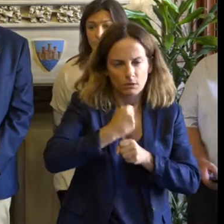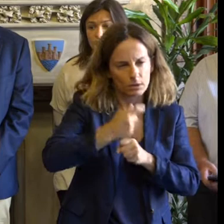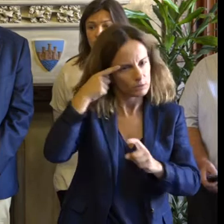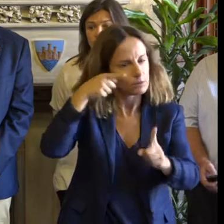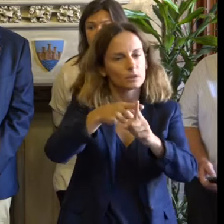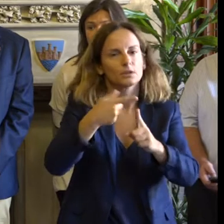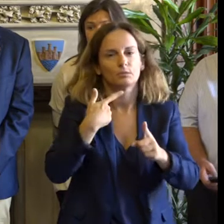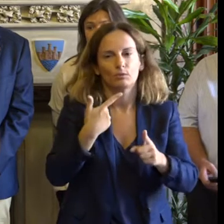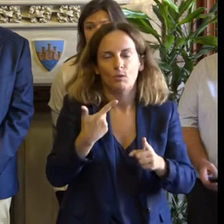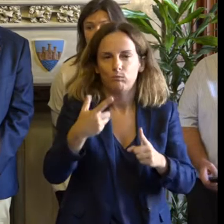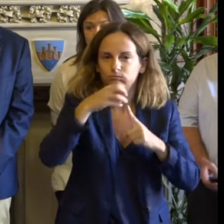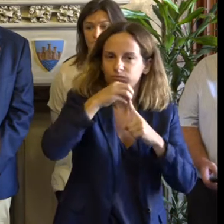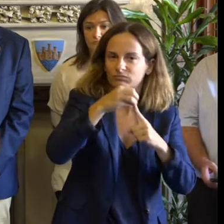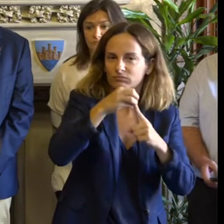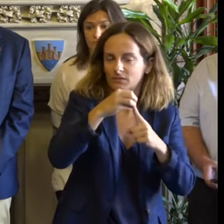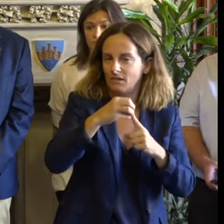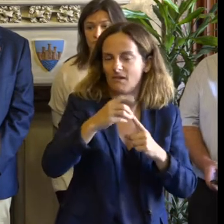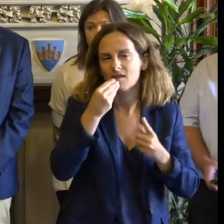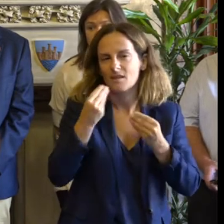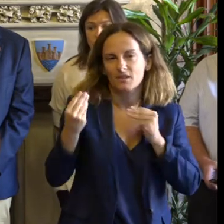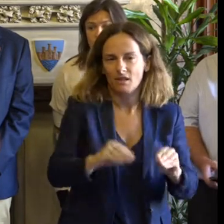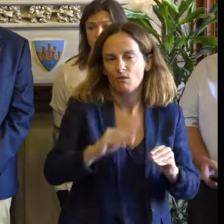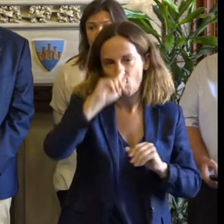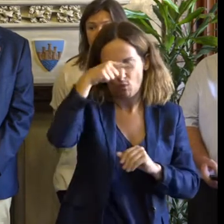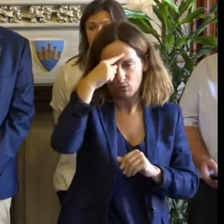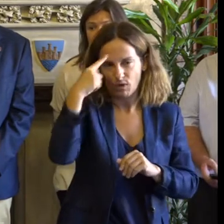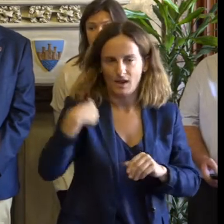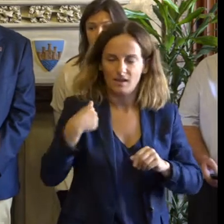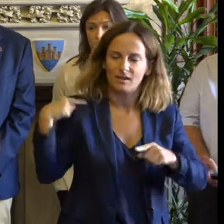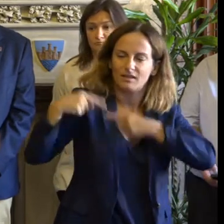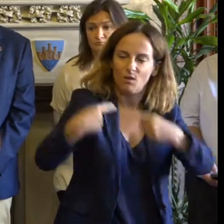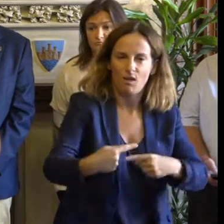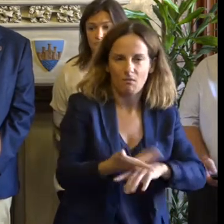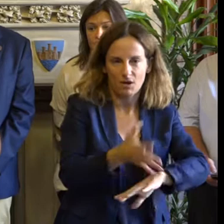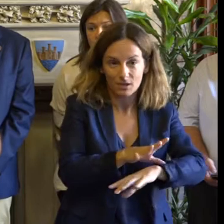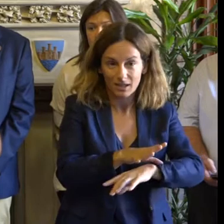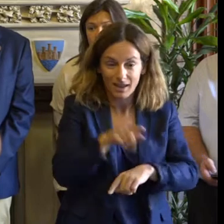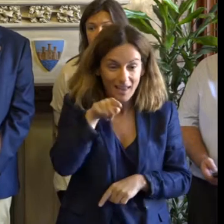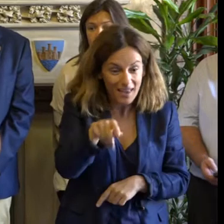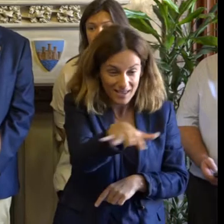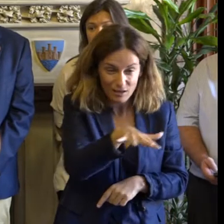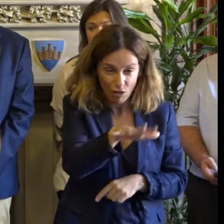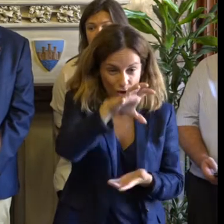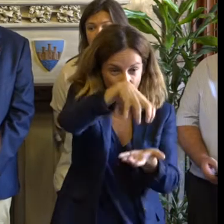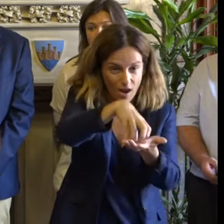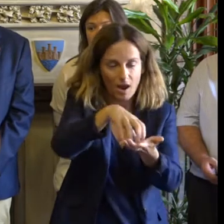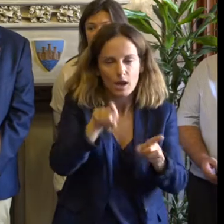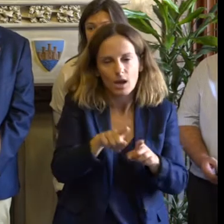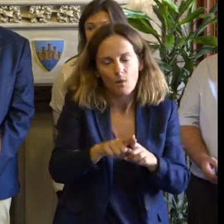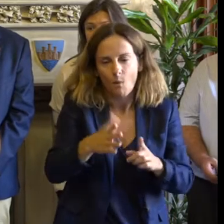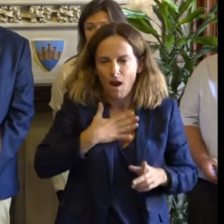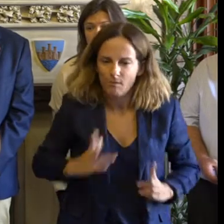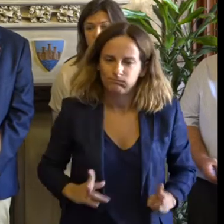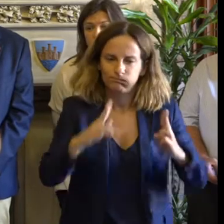de les millors representacions de la cultura i el tarannà mallorquí. Hem de cuidar i promocionar aquest bocí d'història de la nostra terra, la